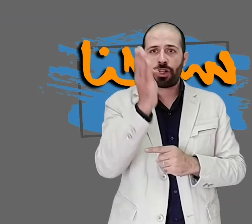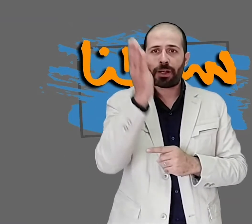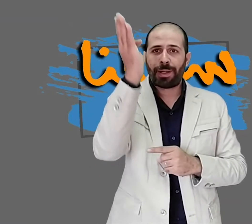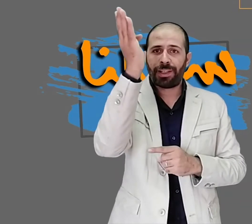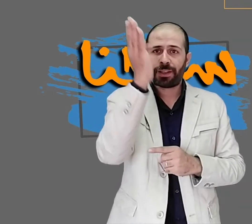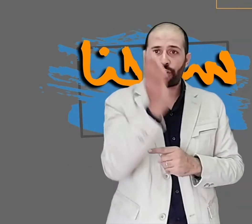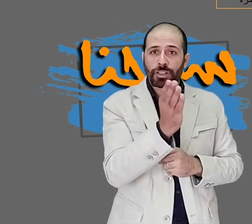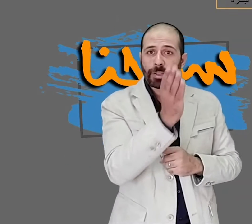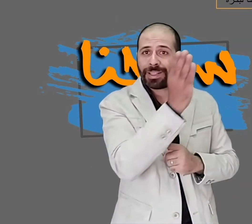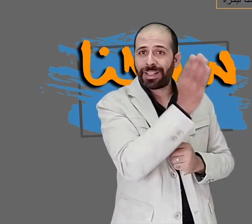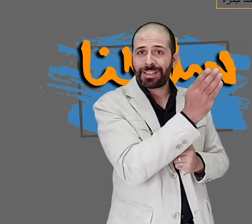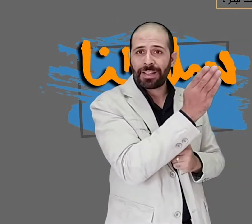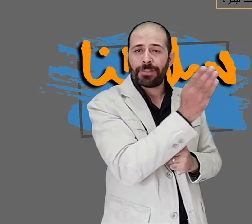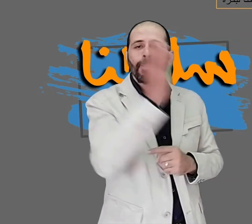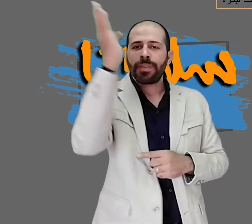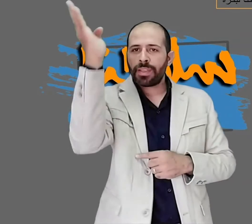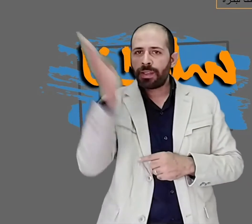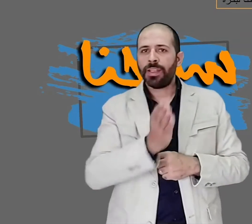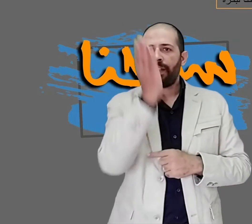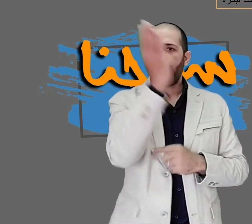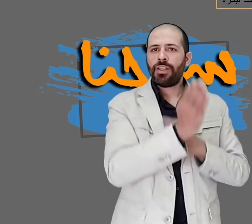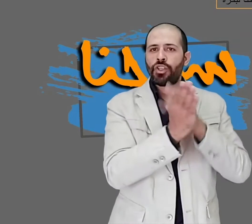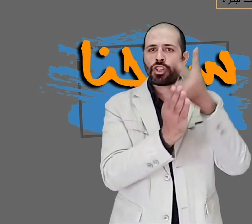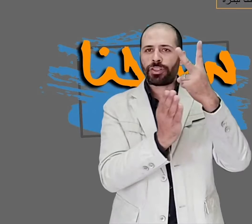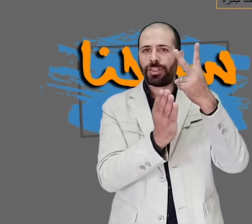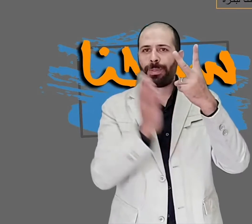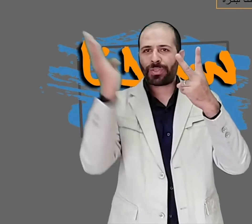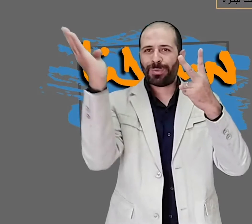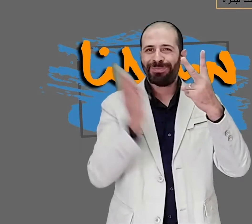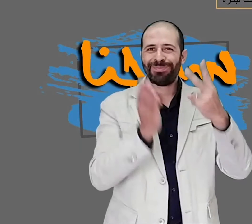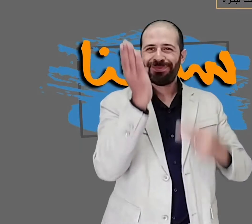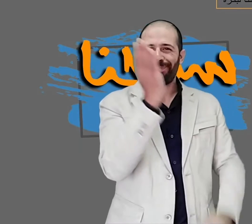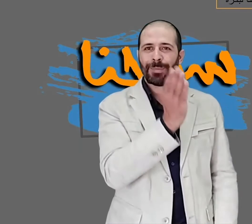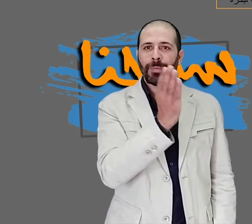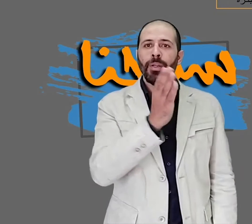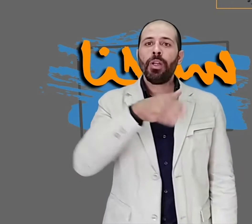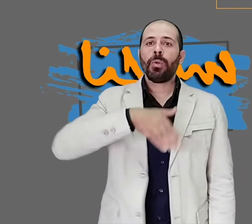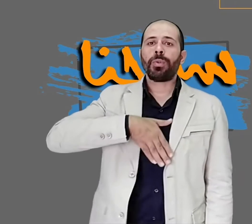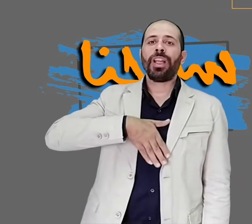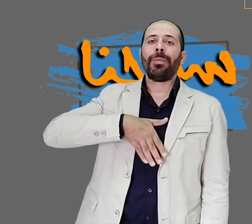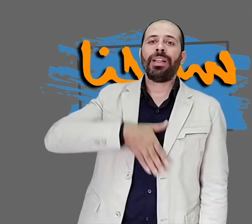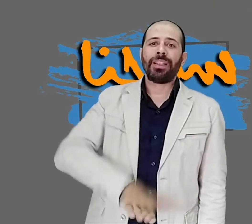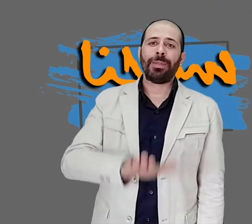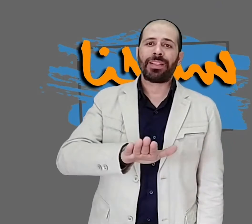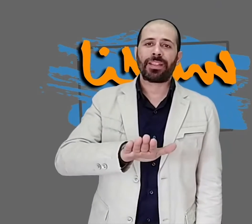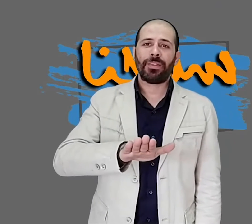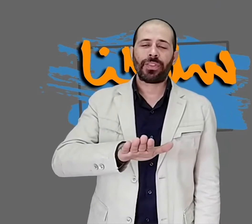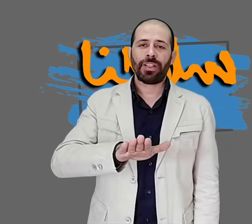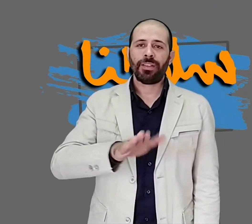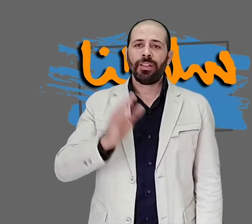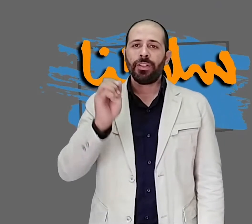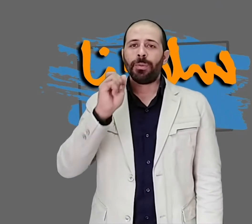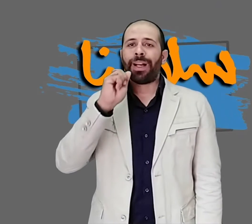الشهر، بعد كده شرطة، بعد كده السنة. شرطتين بس هم. تمام؟ ودي عملية الميلاد ذات نفسية. يبقى